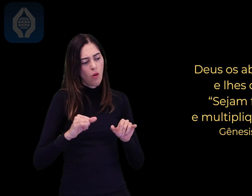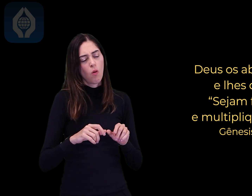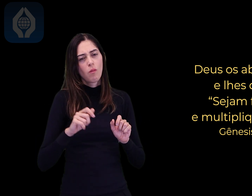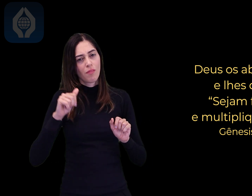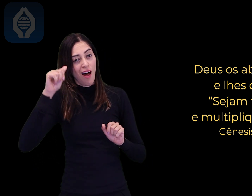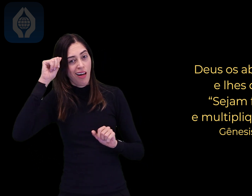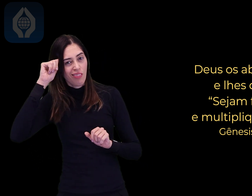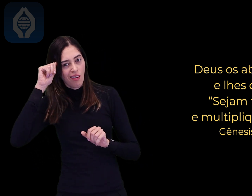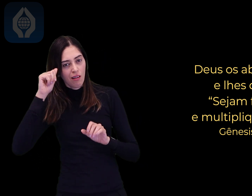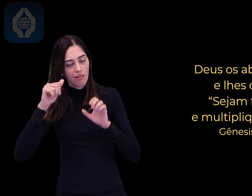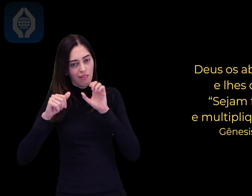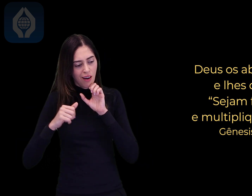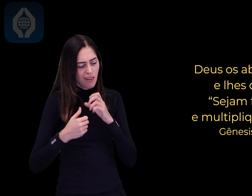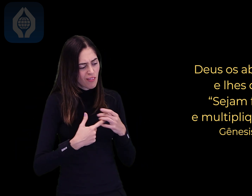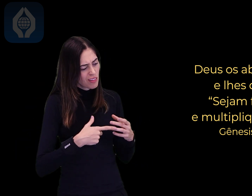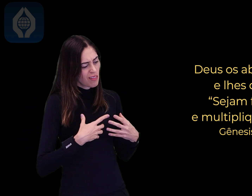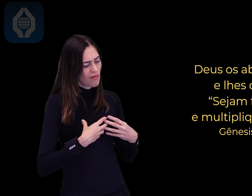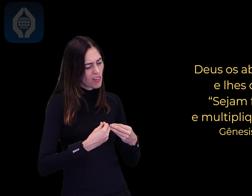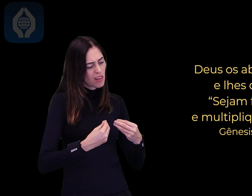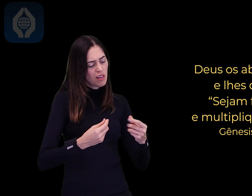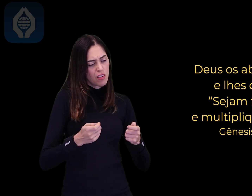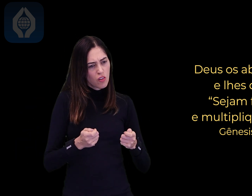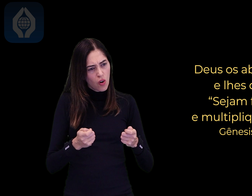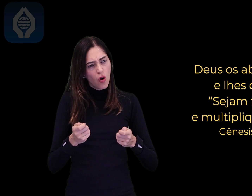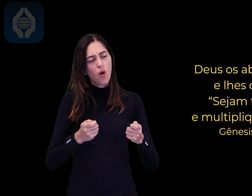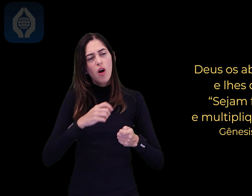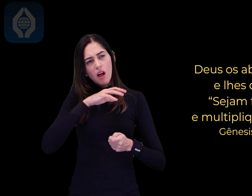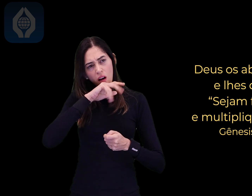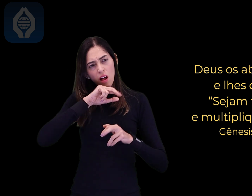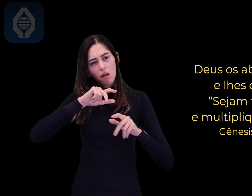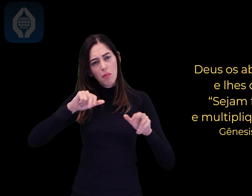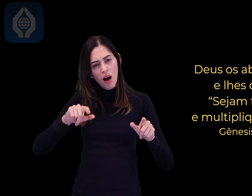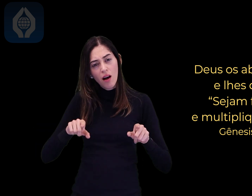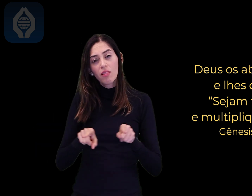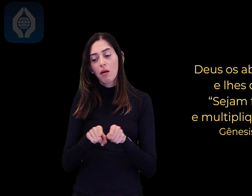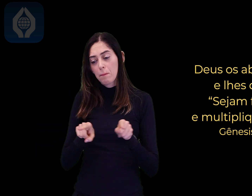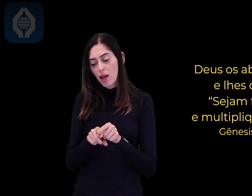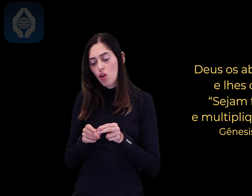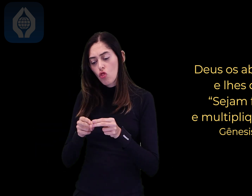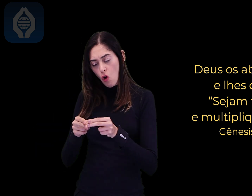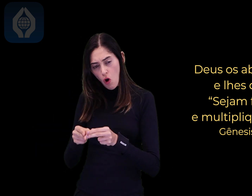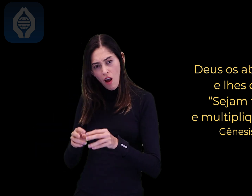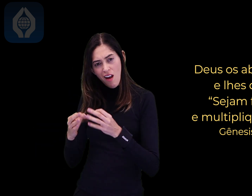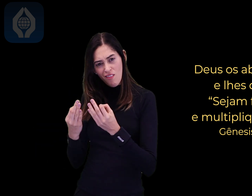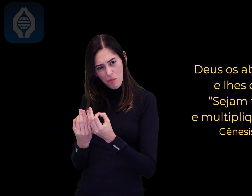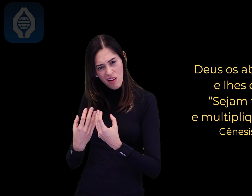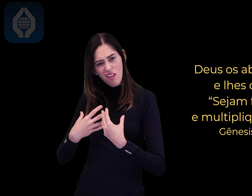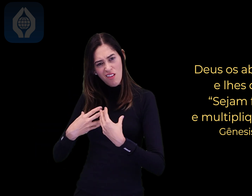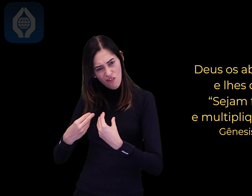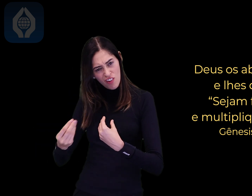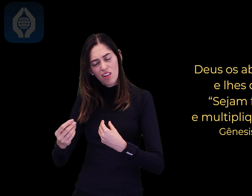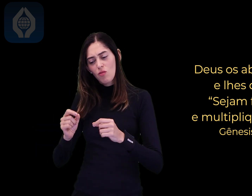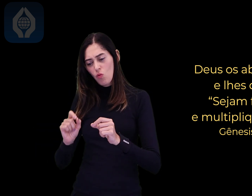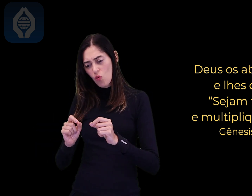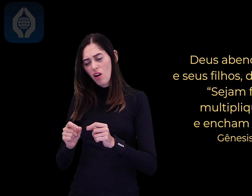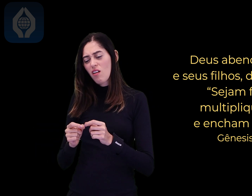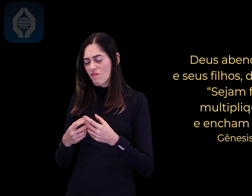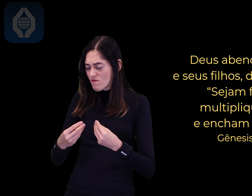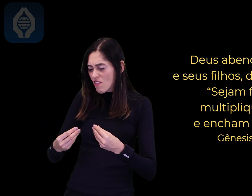os animais, pássaros e peixes em todas as partes do mundo. Ele não queria que as pessoas vivessem